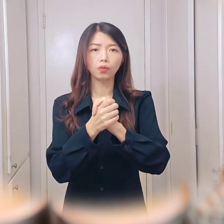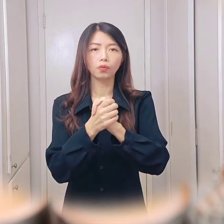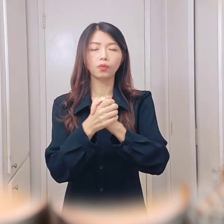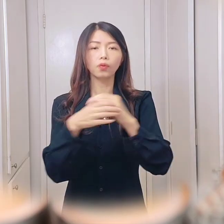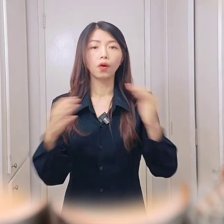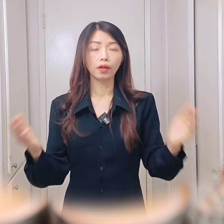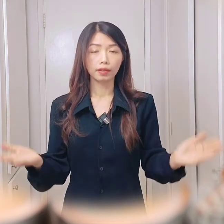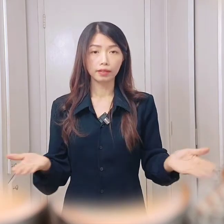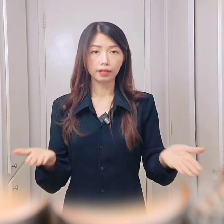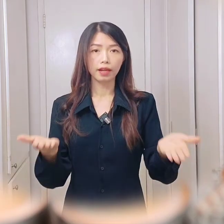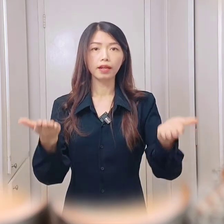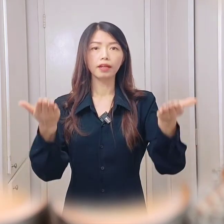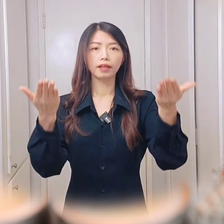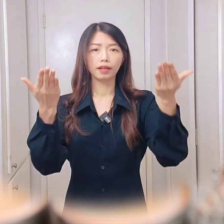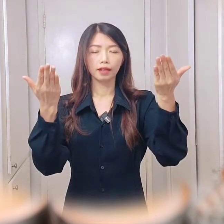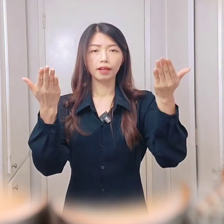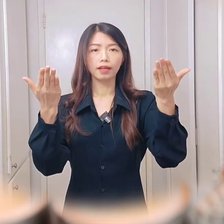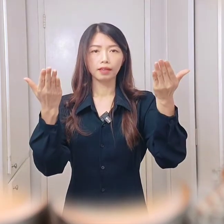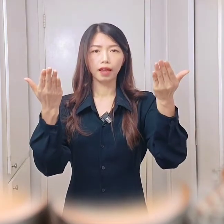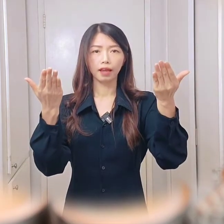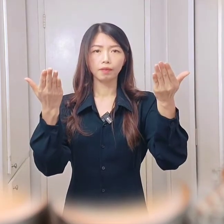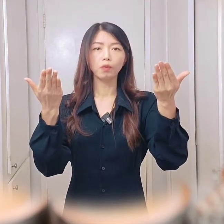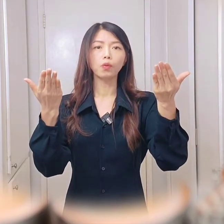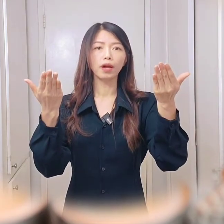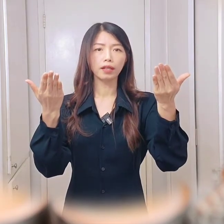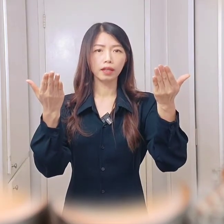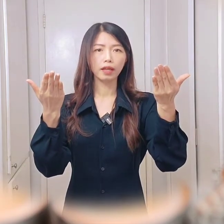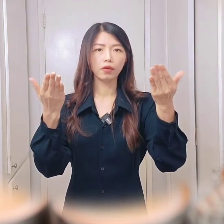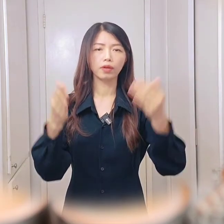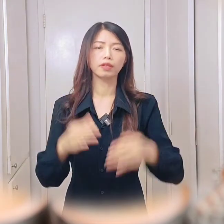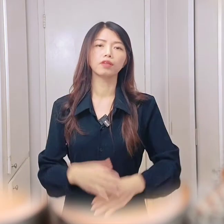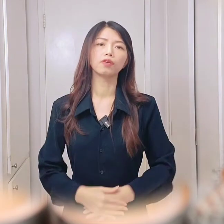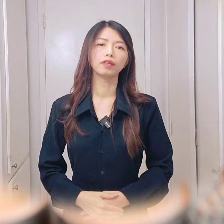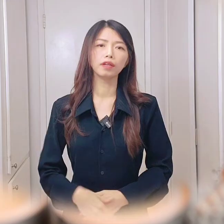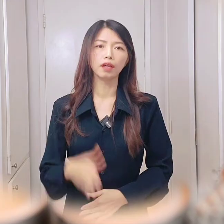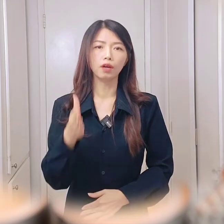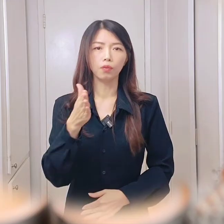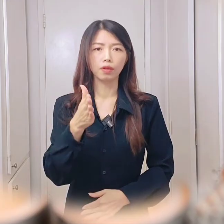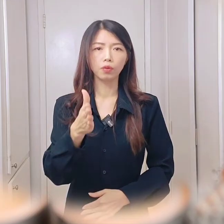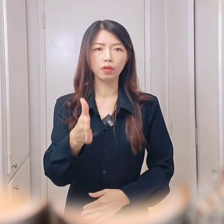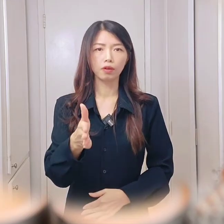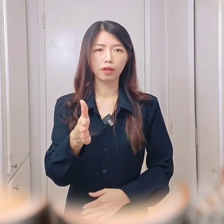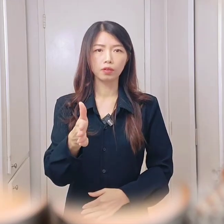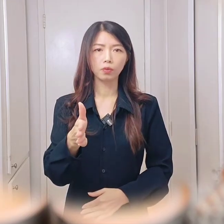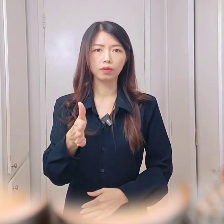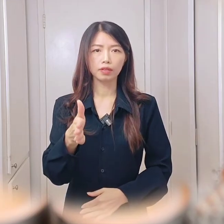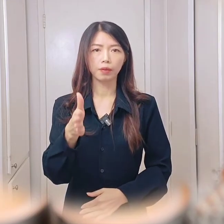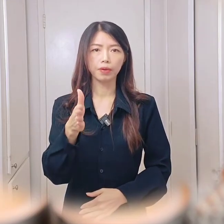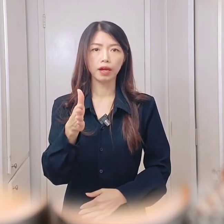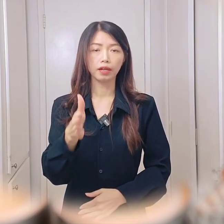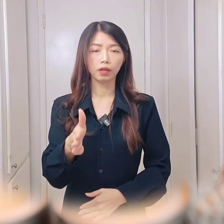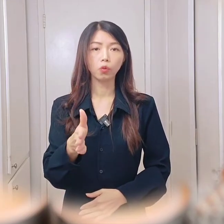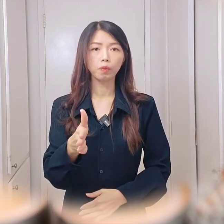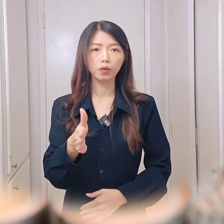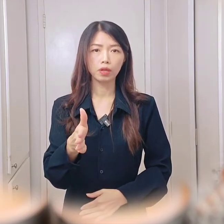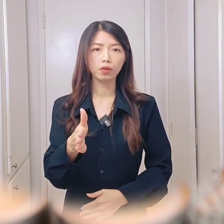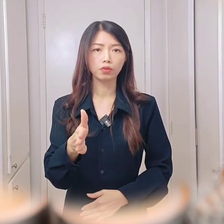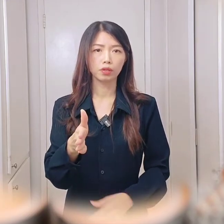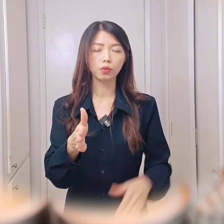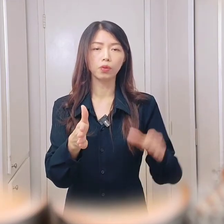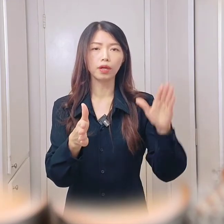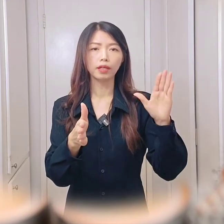기도 드릴 때, 뭐뭐 할 때라고 한 때의 수어는 왼손을 이렇게 손끝이 앞을 향하게